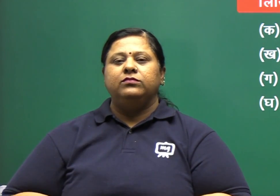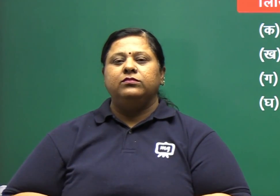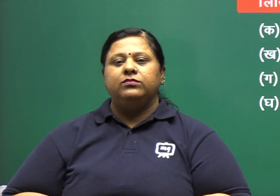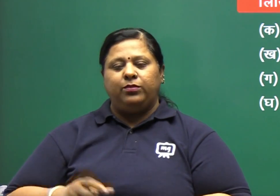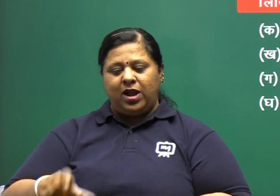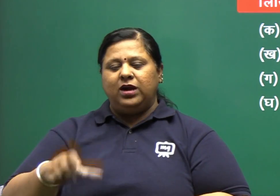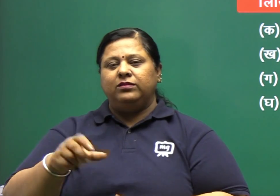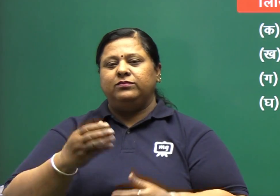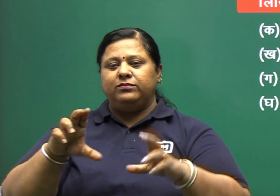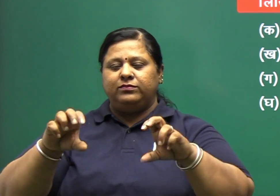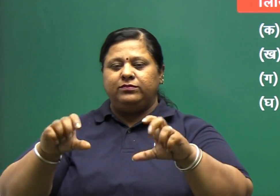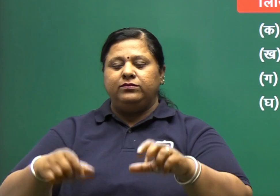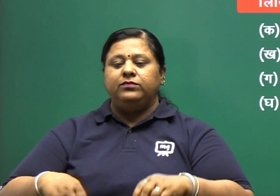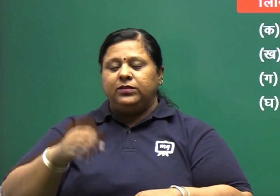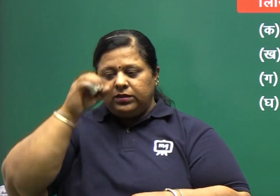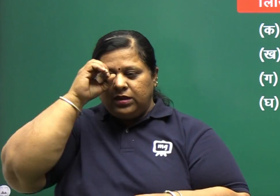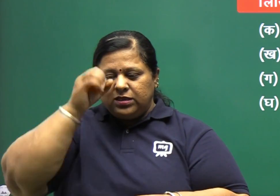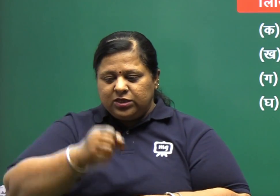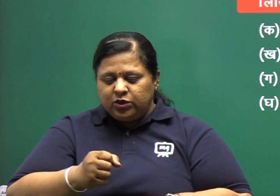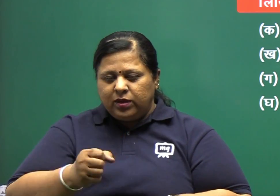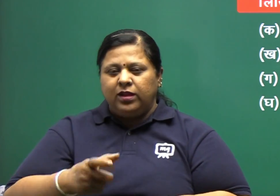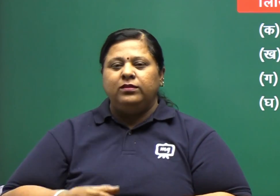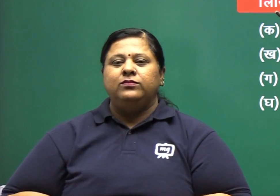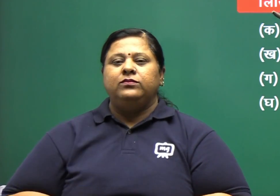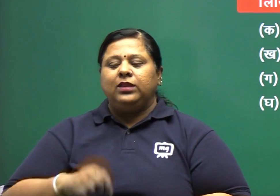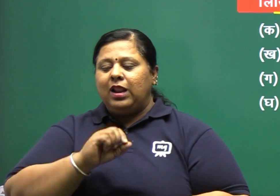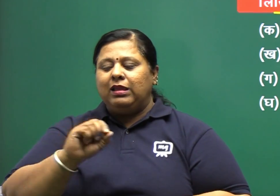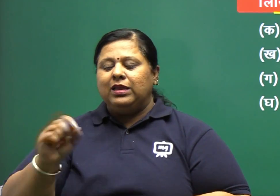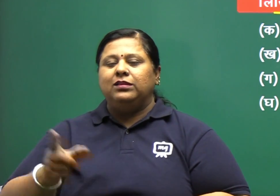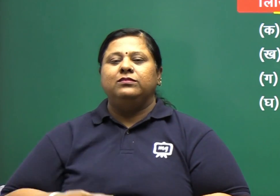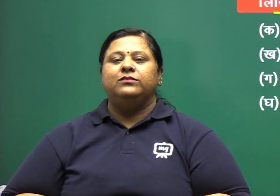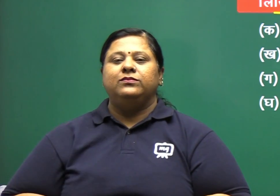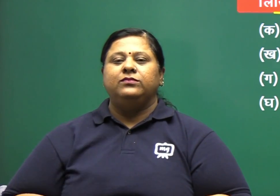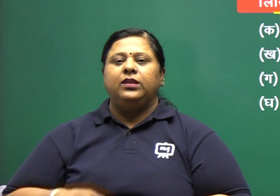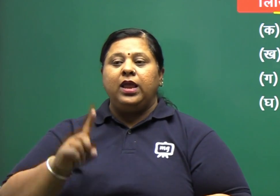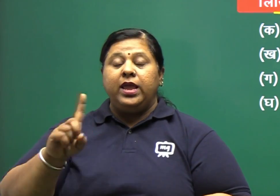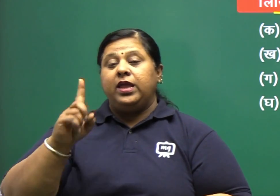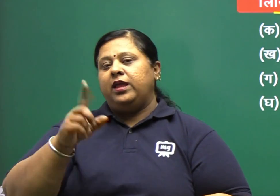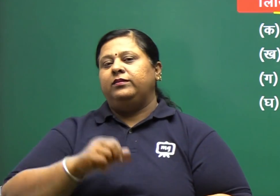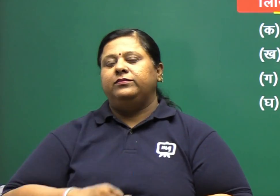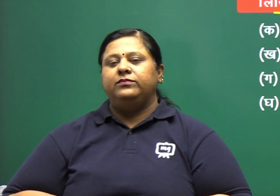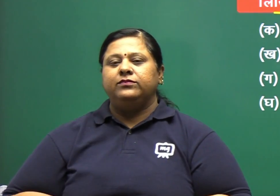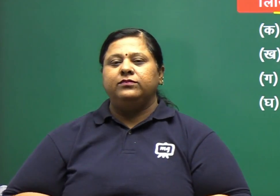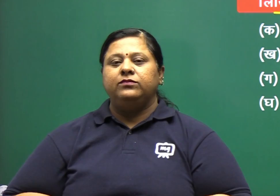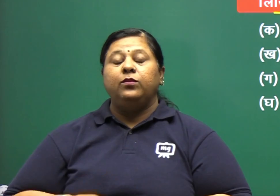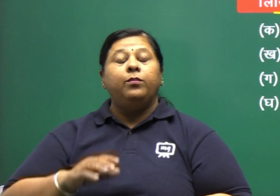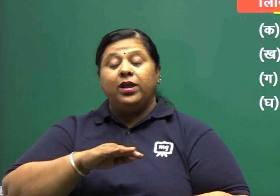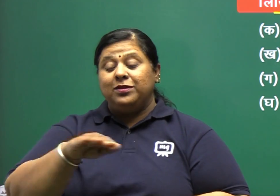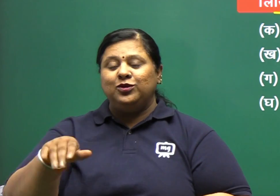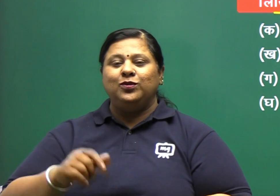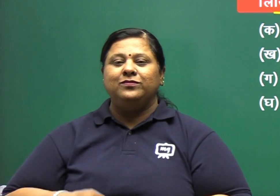पाठ गांधी जी द्वारा लिखित एक है। प्यारे